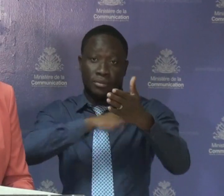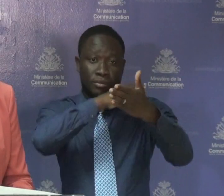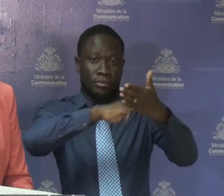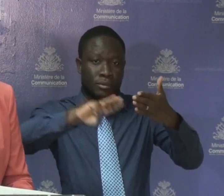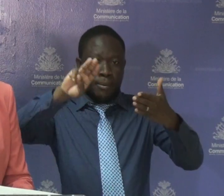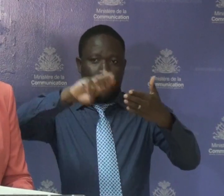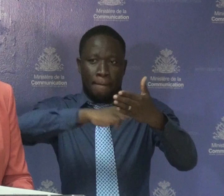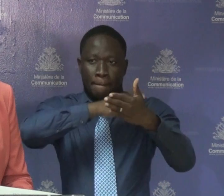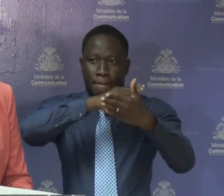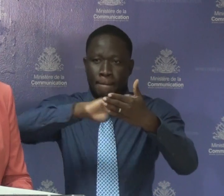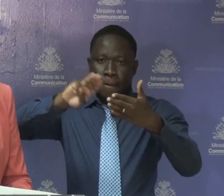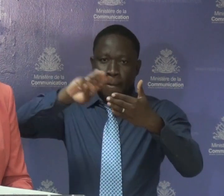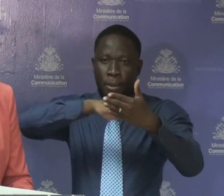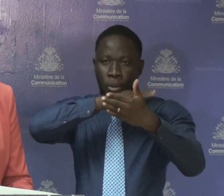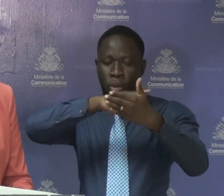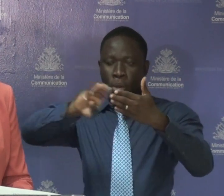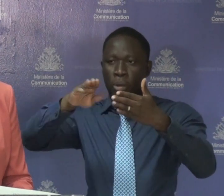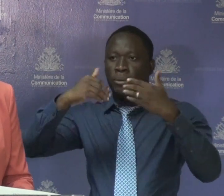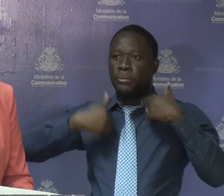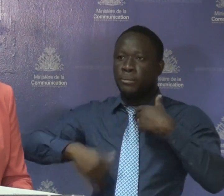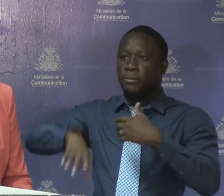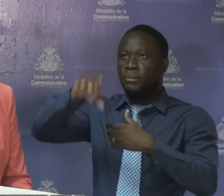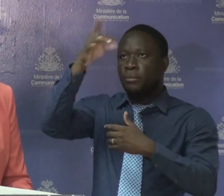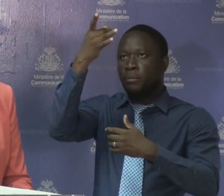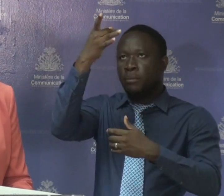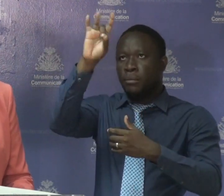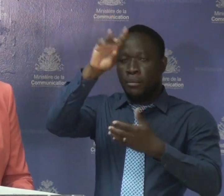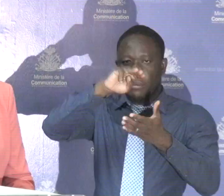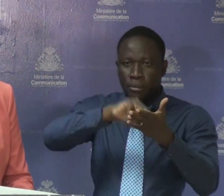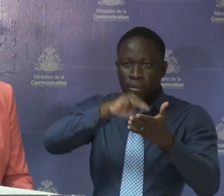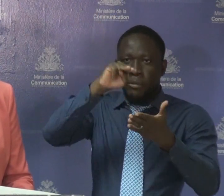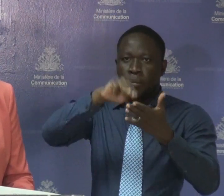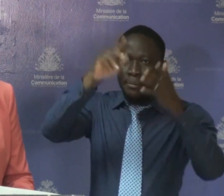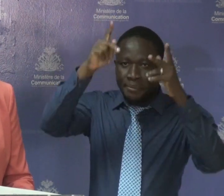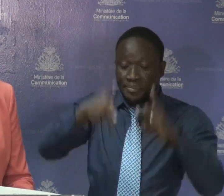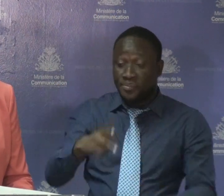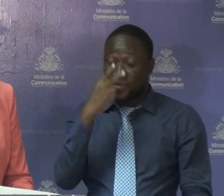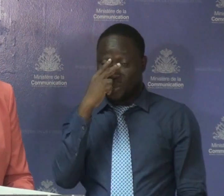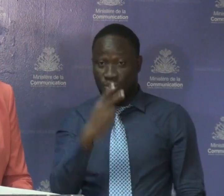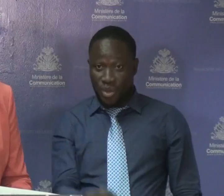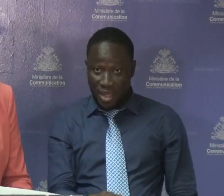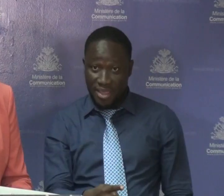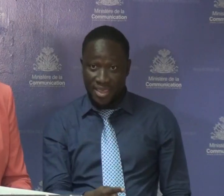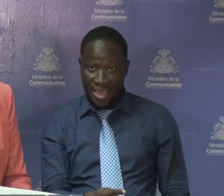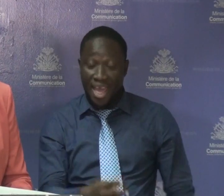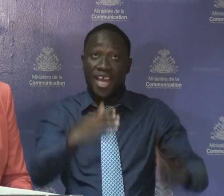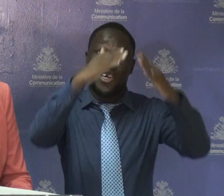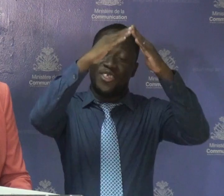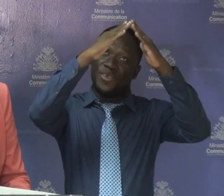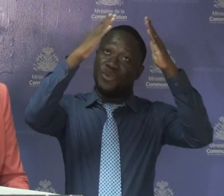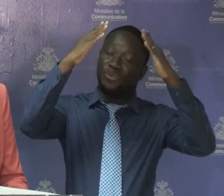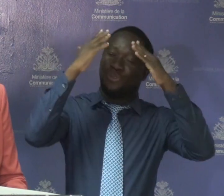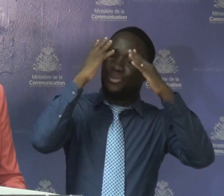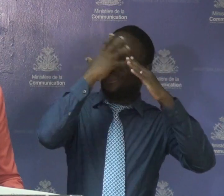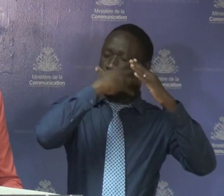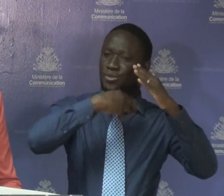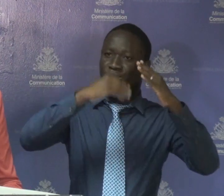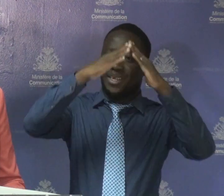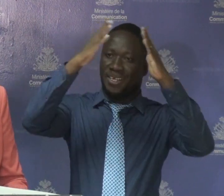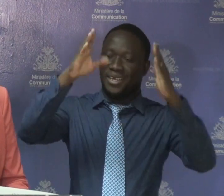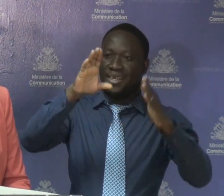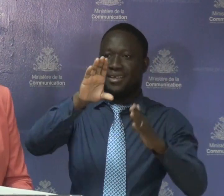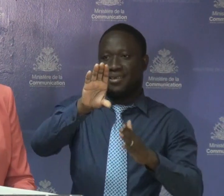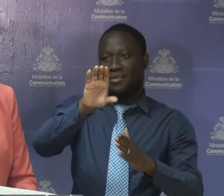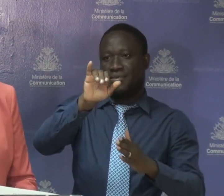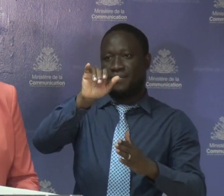plus de 18 millions monde qui well et qui ça ouais citadel là il devine filmer il t'a insisté sur ça parce que lui était rentré en contact avec moi il t'a